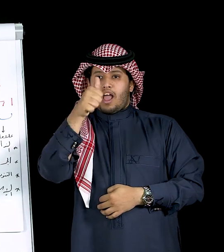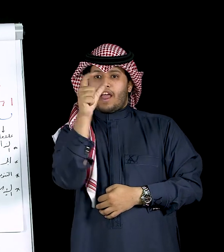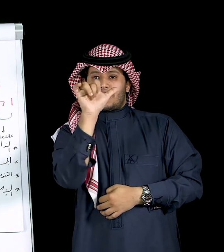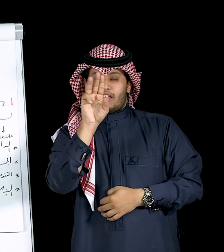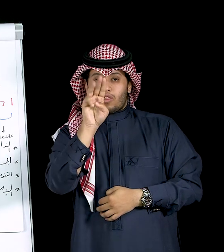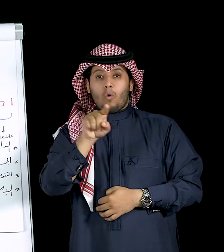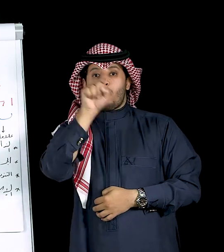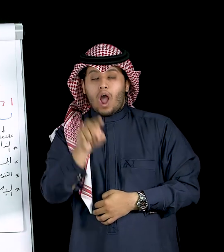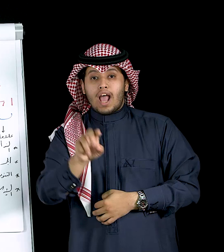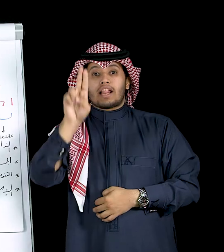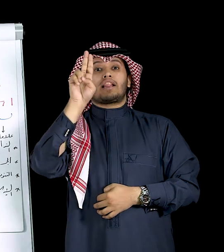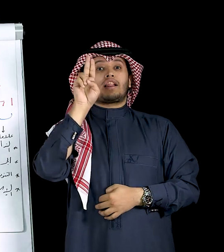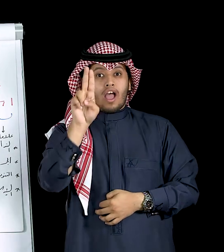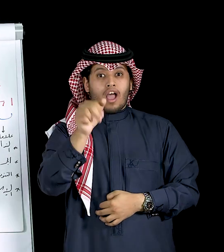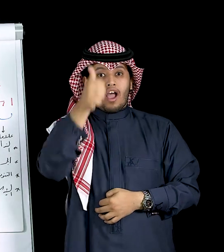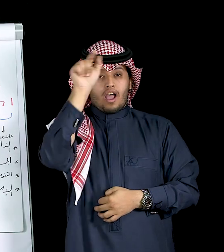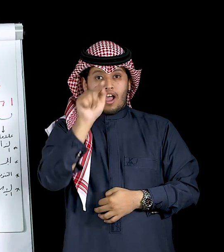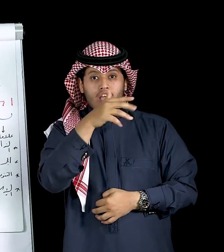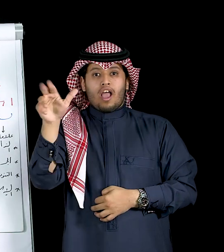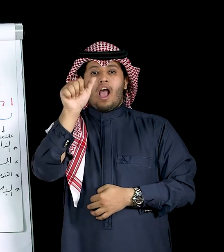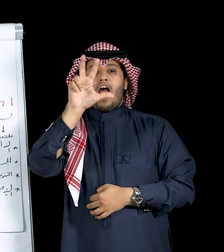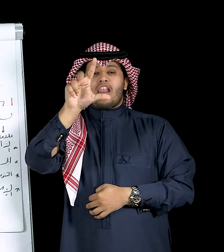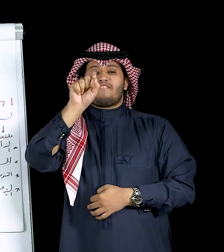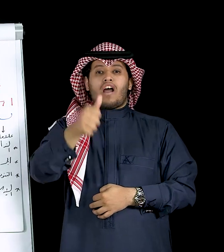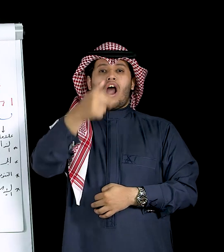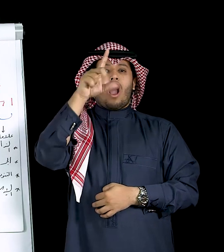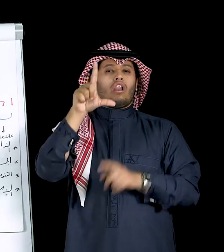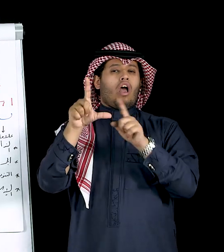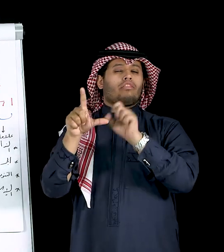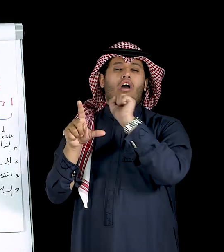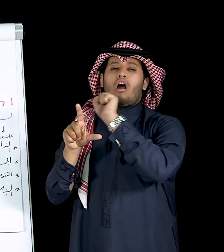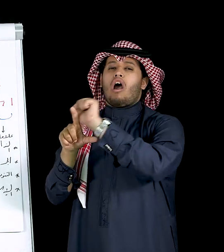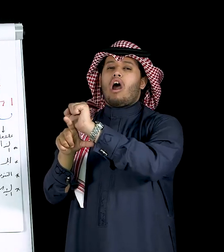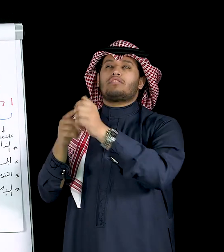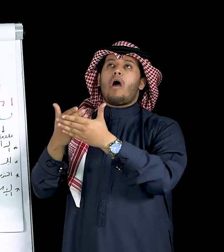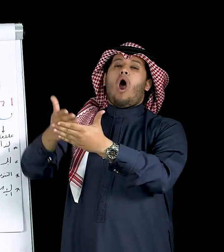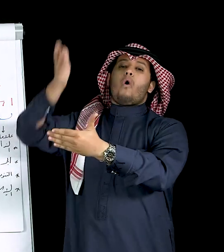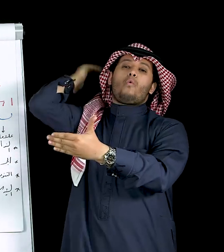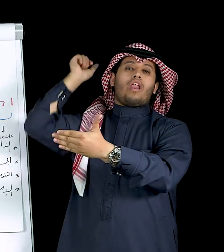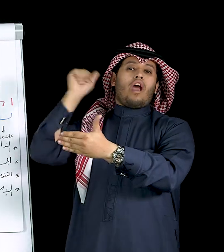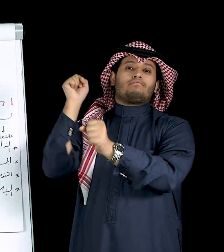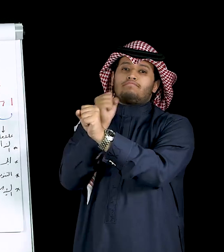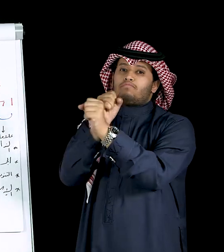فهي علامة للفعل الماضي تميزه عن المضارع والأمر.